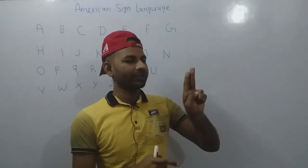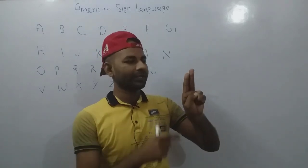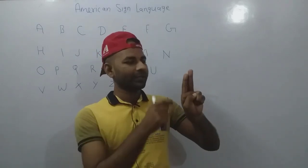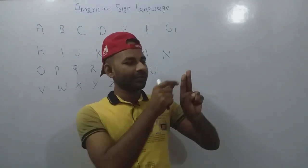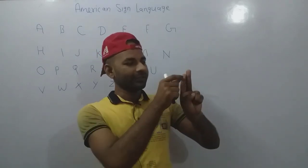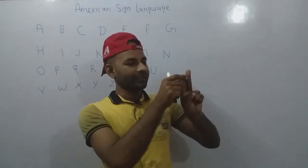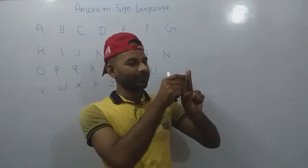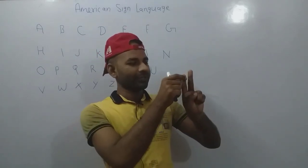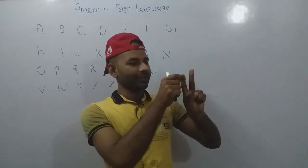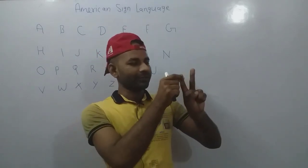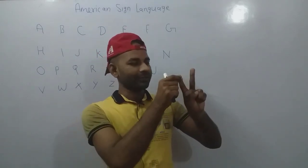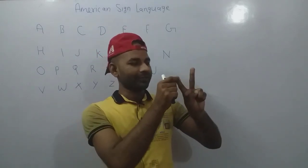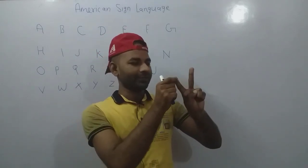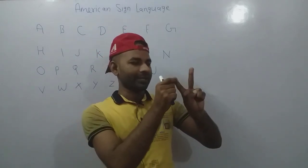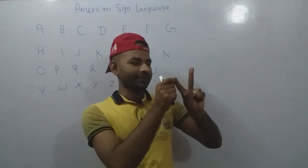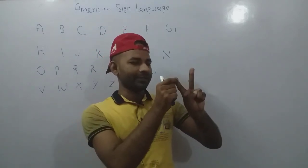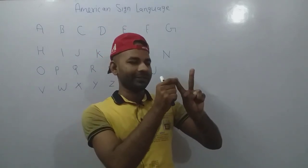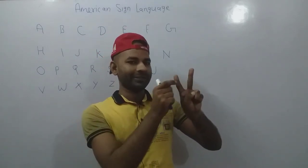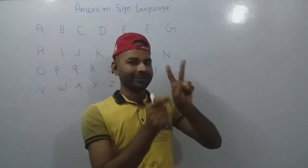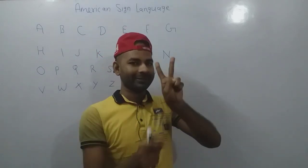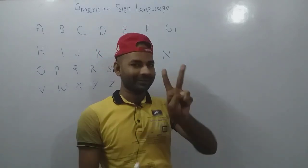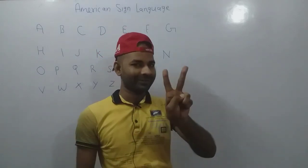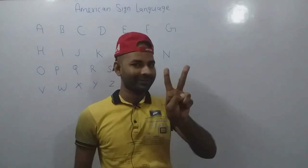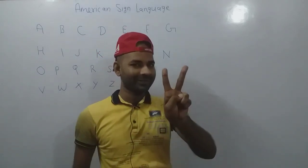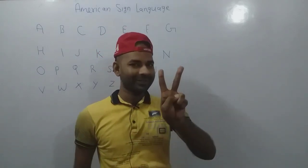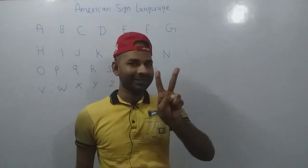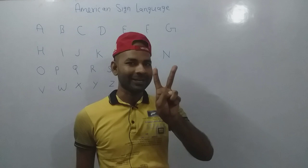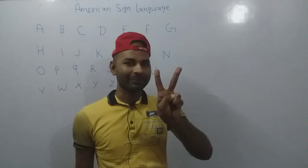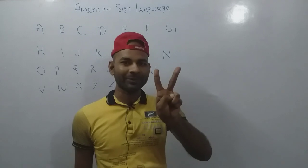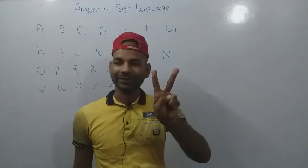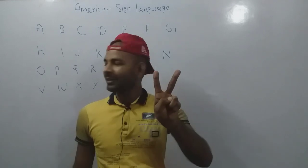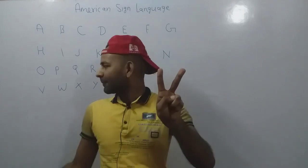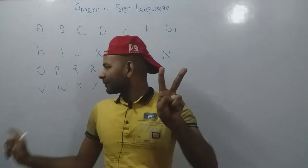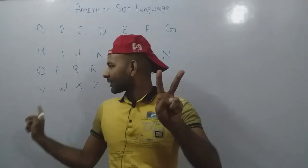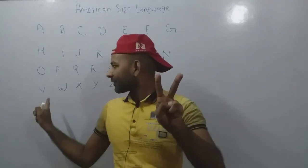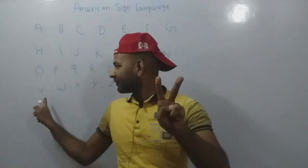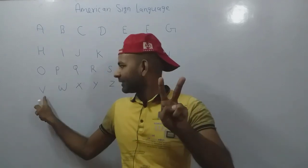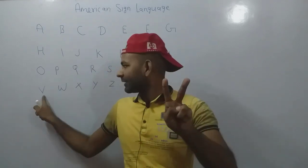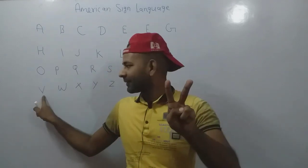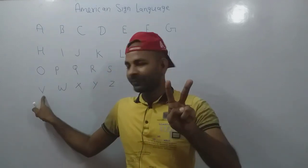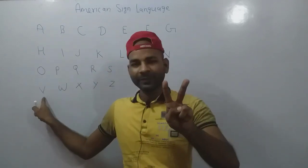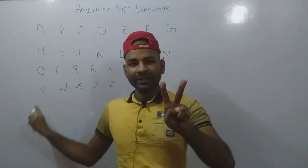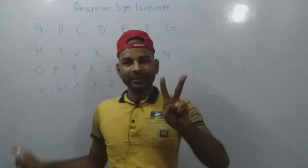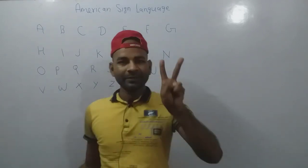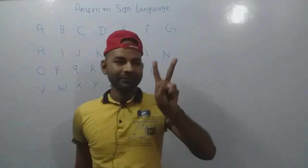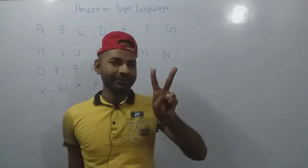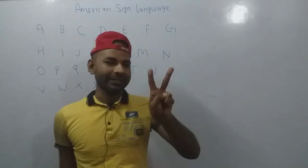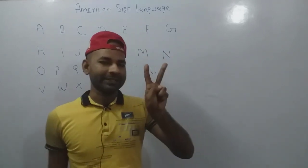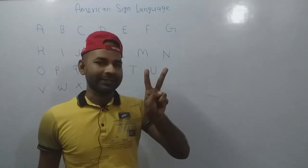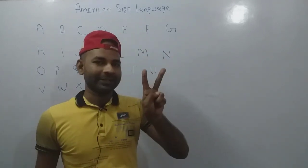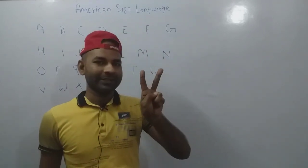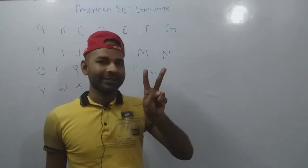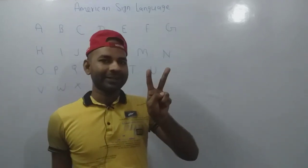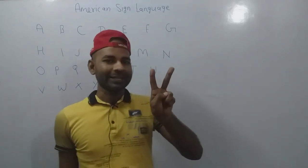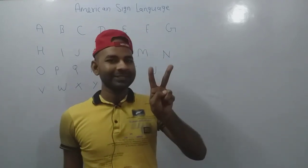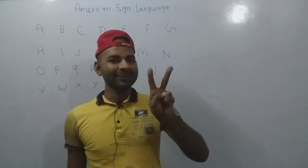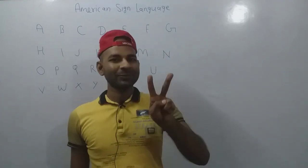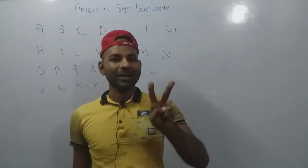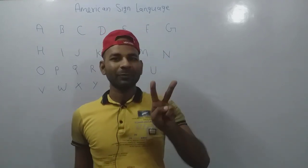था, इसी में जगह कर दीजिए ऐसे। अब क्या बन गया वी, वी ऐसे। अच्छा, इससे कुछ आपको याद